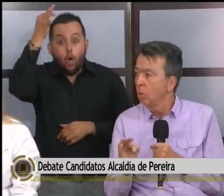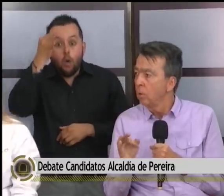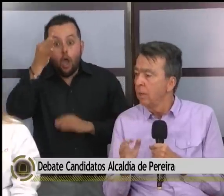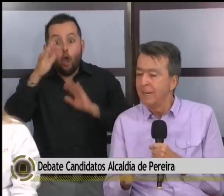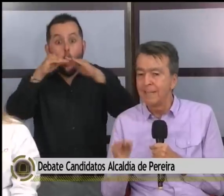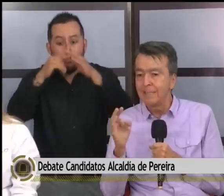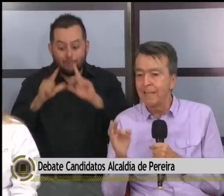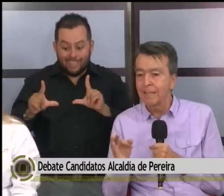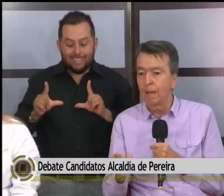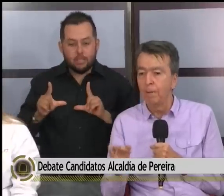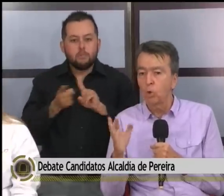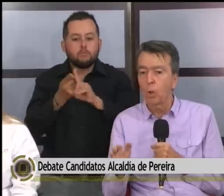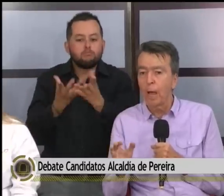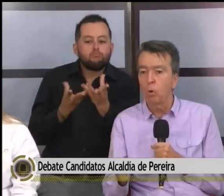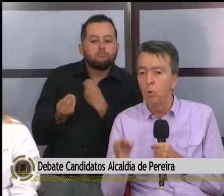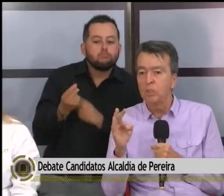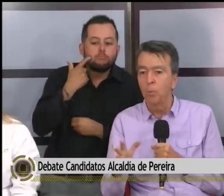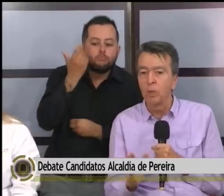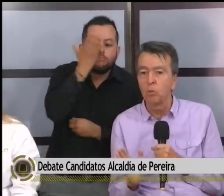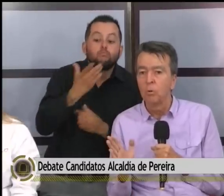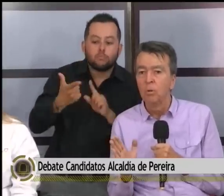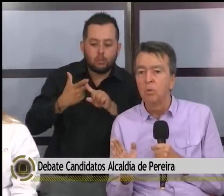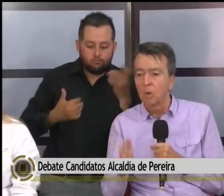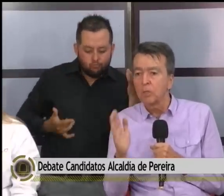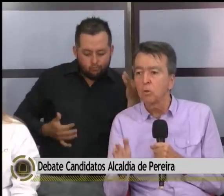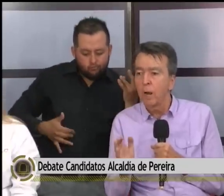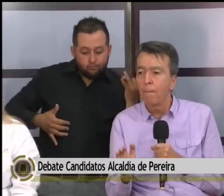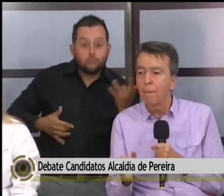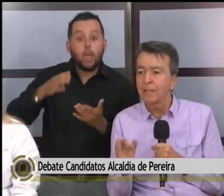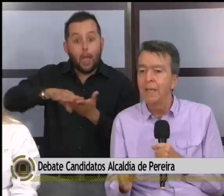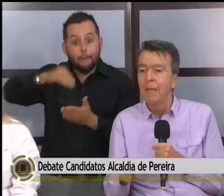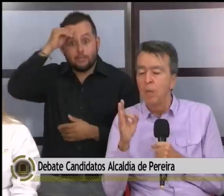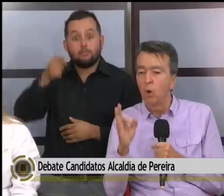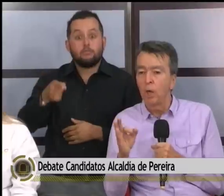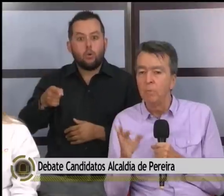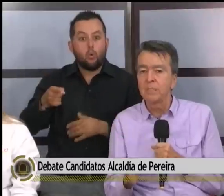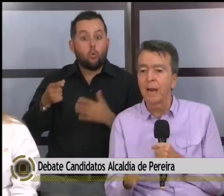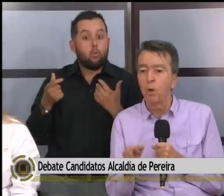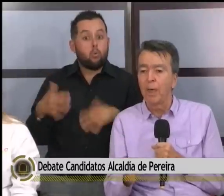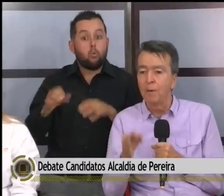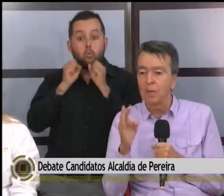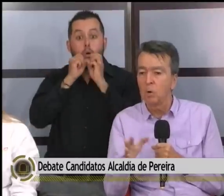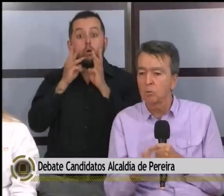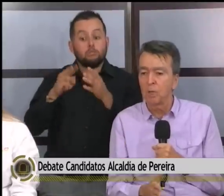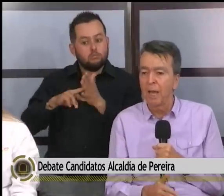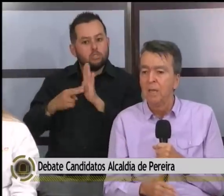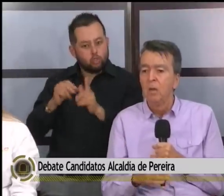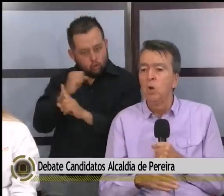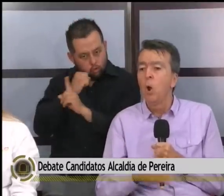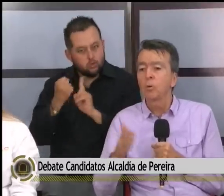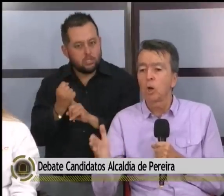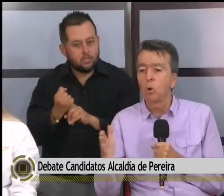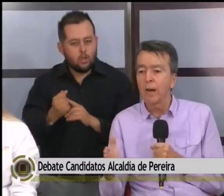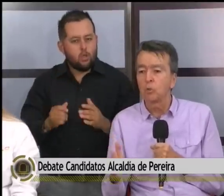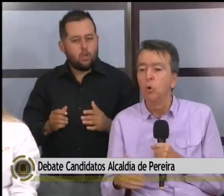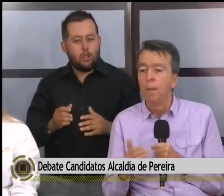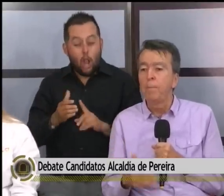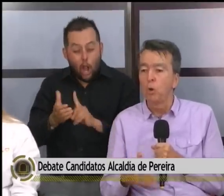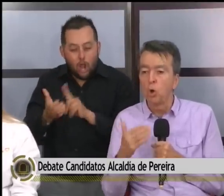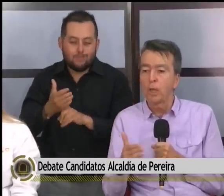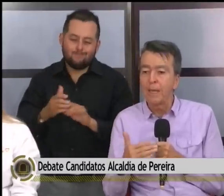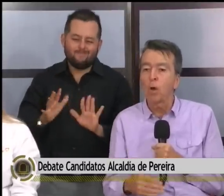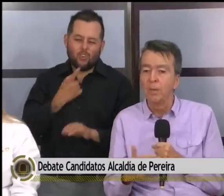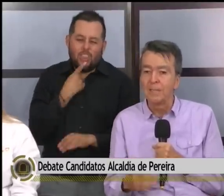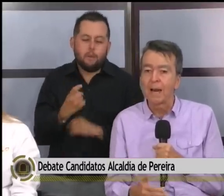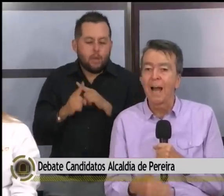bachillerato necesita saber tocar un instrumento. Yo creo que eso es una base de lo que demuestra lo que debe ser una sociedad. No vamos a lograr eso, pero